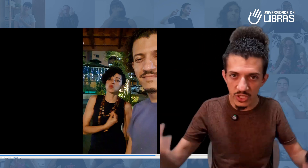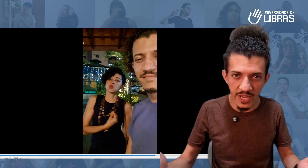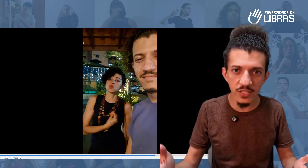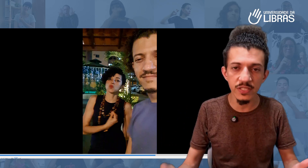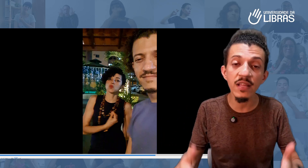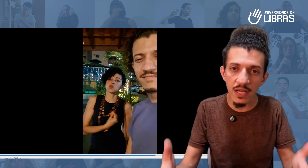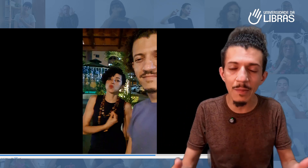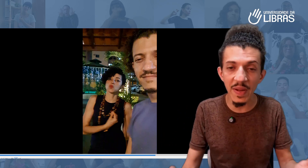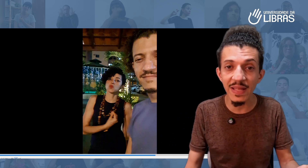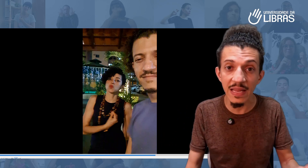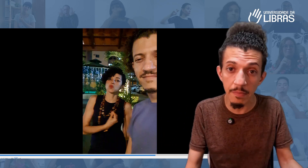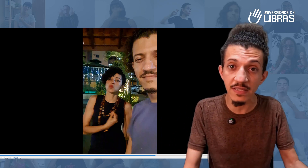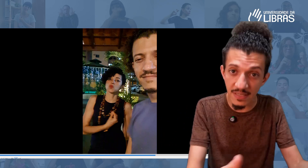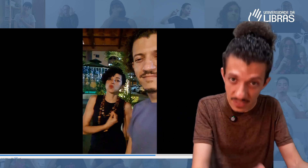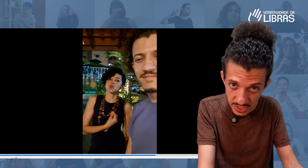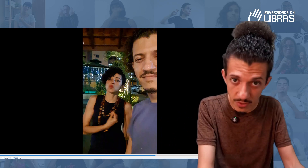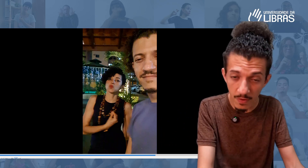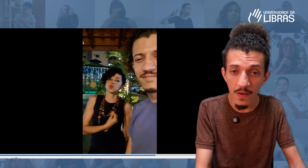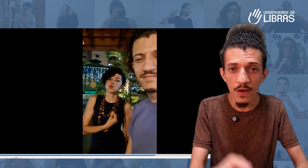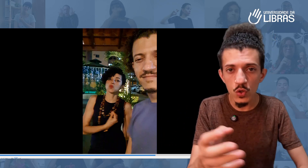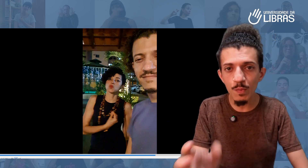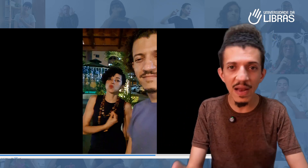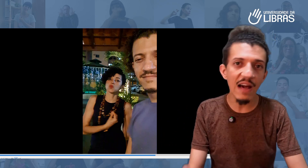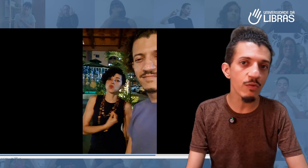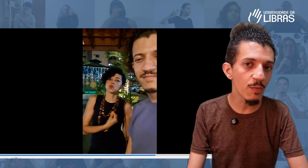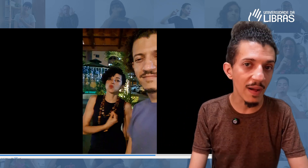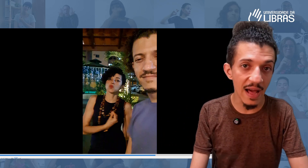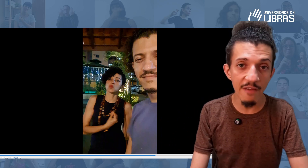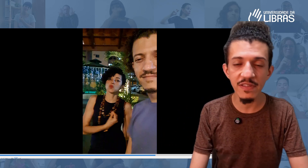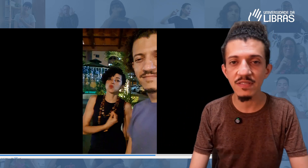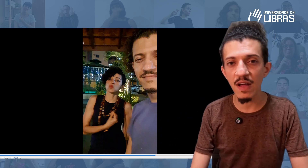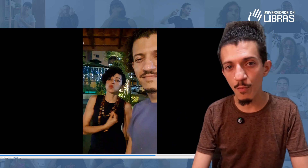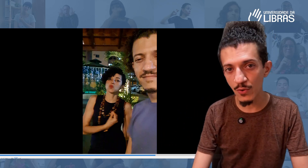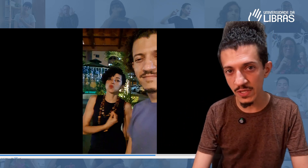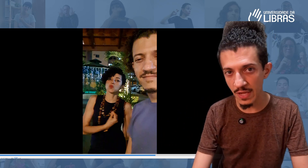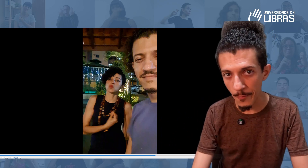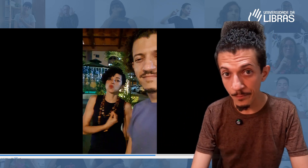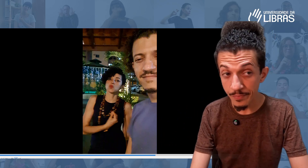de gente tentando aprender Libras desse jeito, tudo palavra por palavra